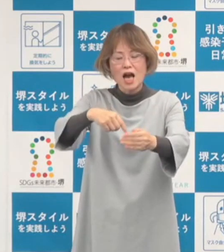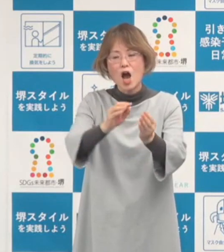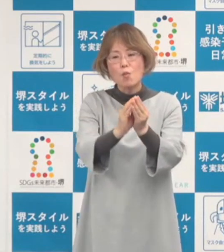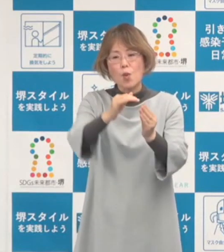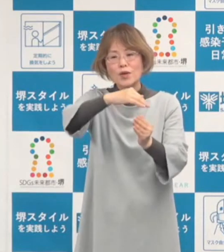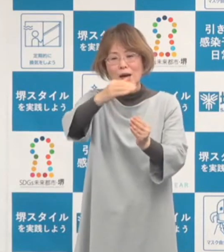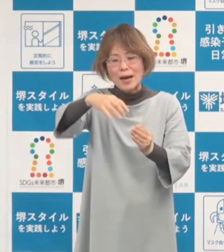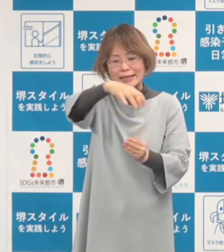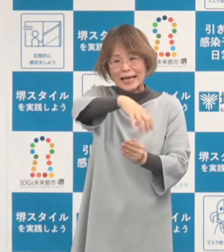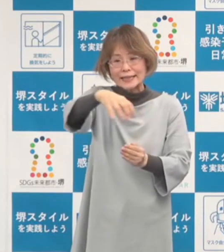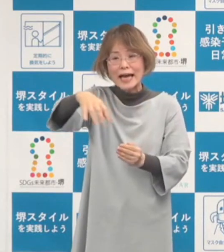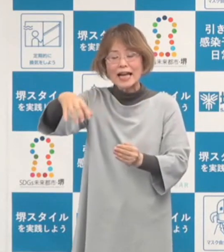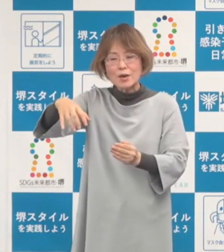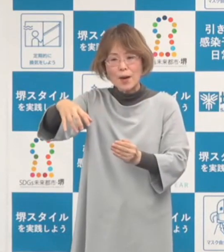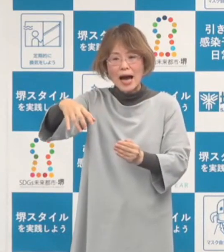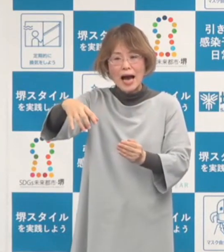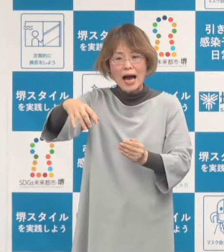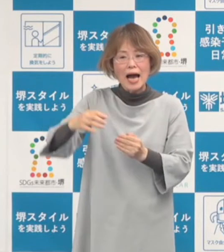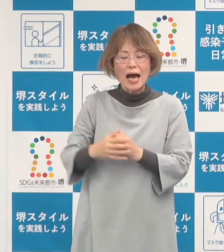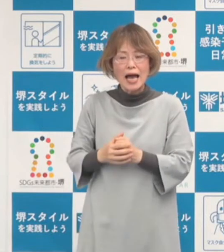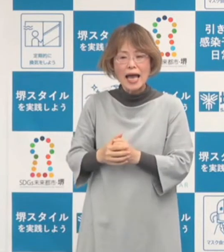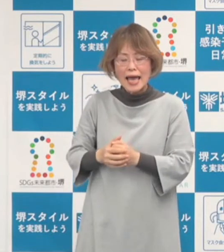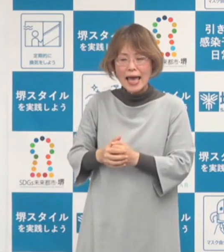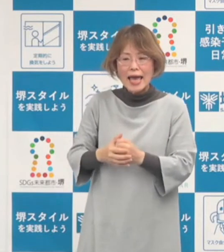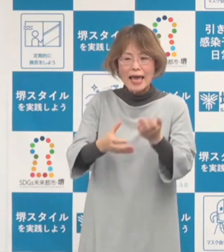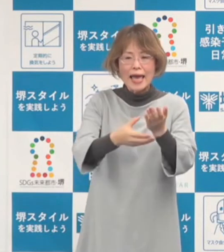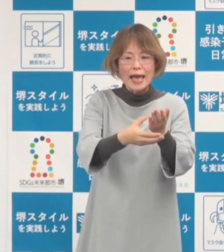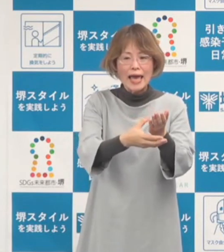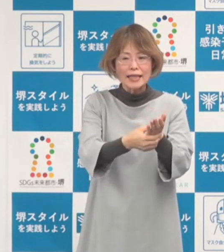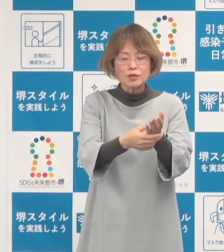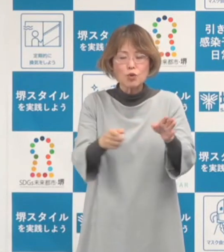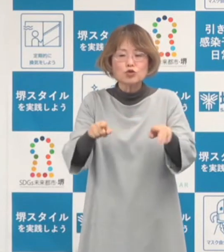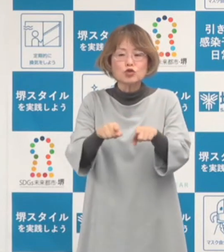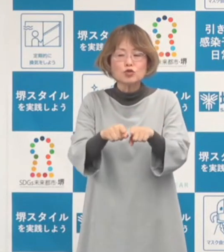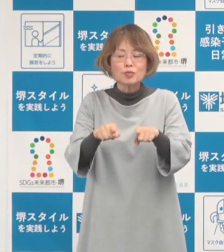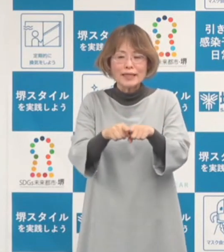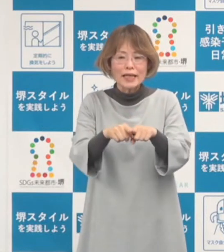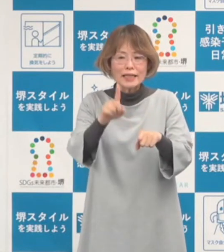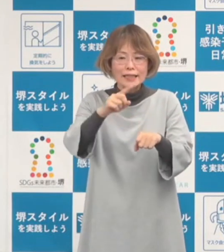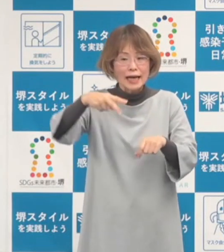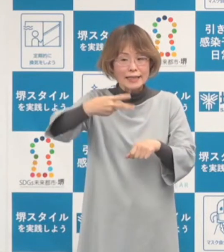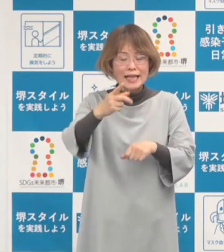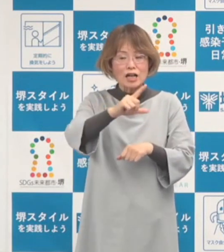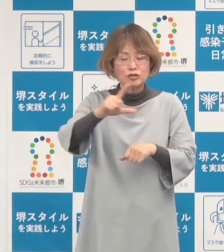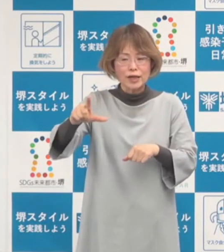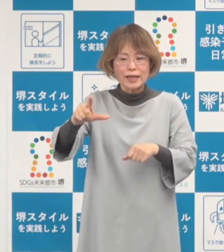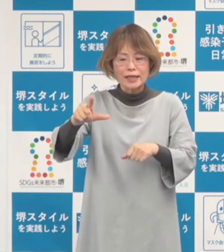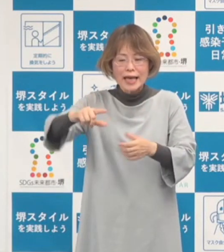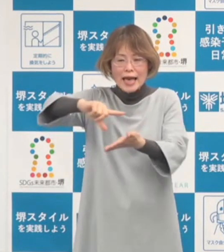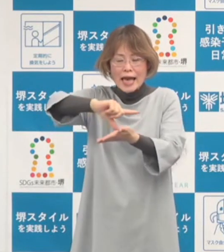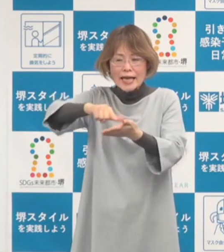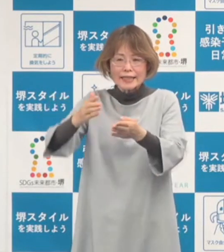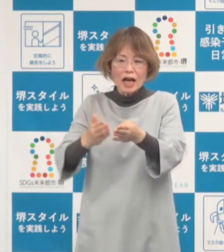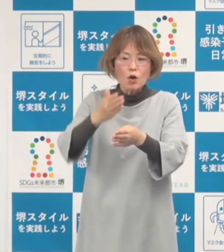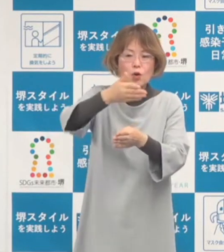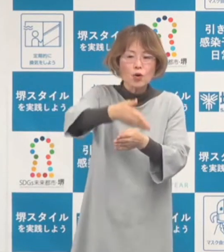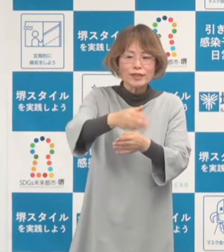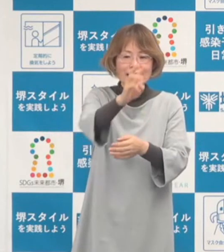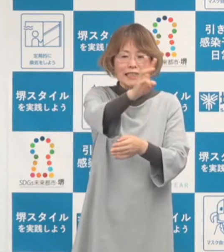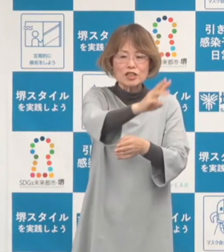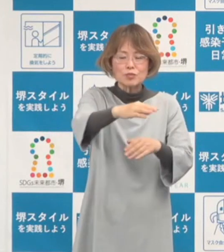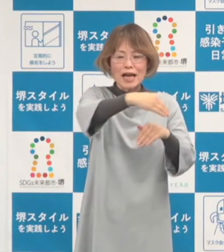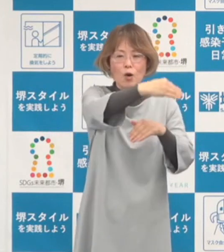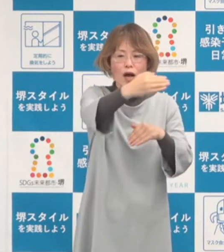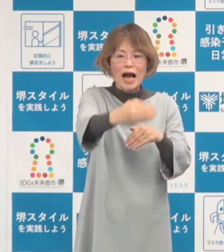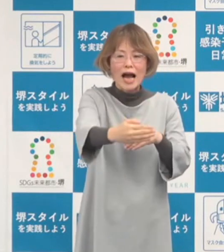れば、駅に行き帰りも含めて200円と。で、このエリアを越えて、泉ヶ丘まで、来てもらったり、泉